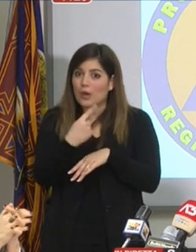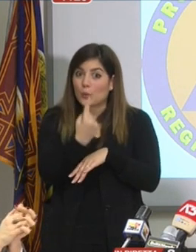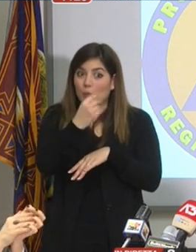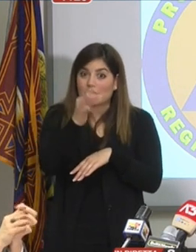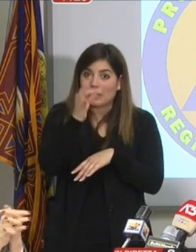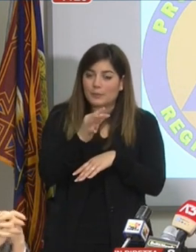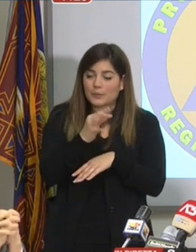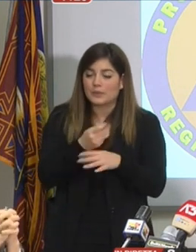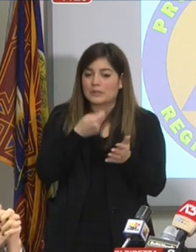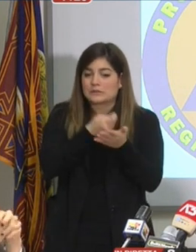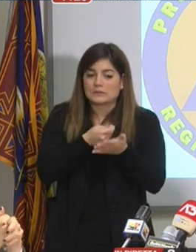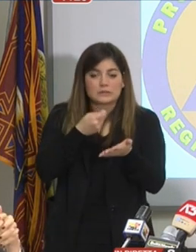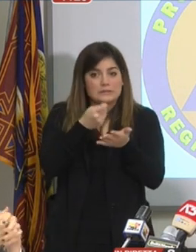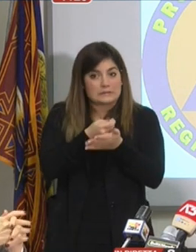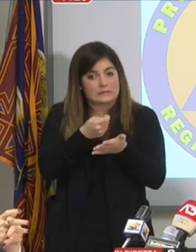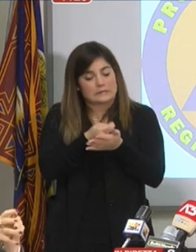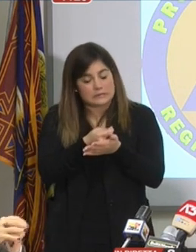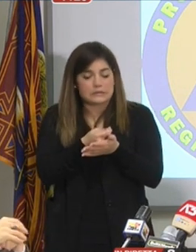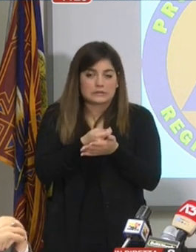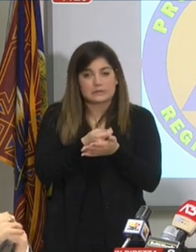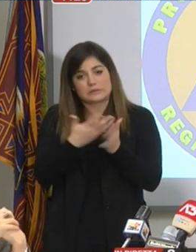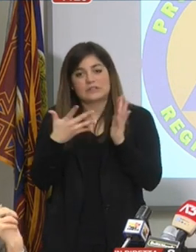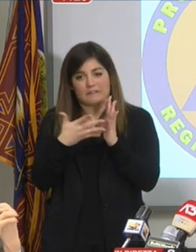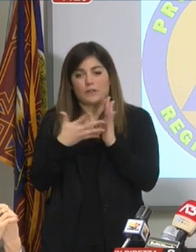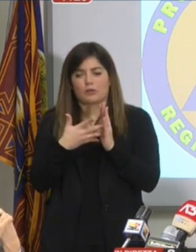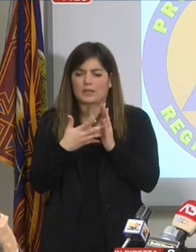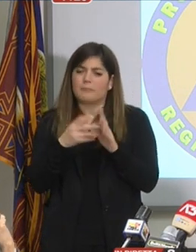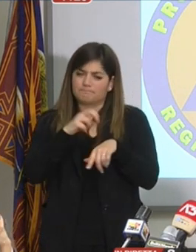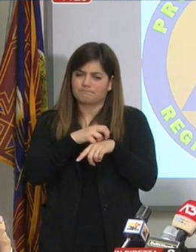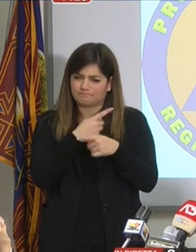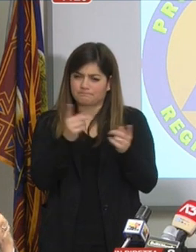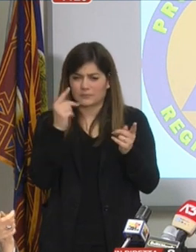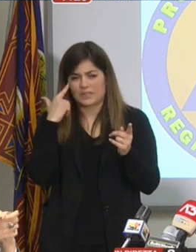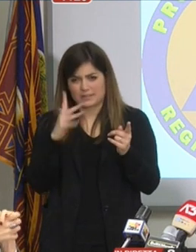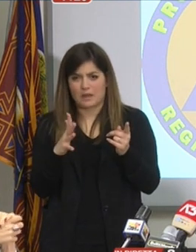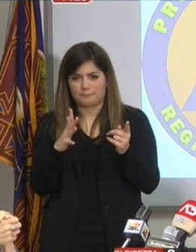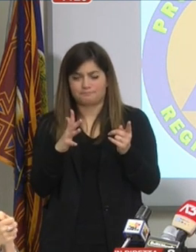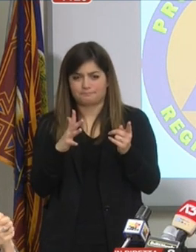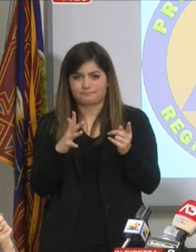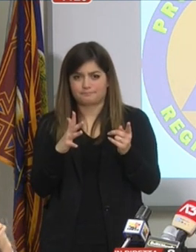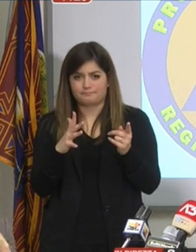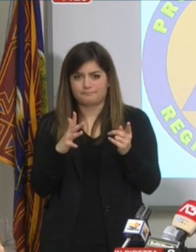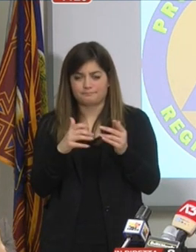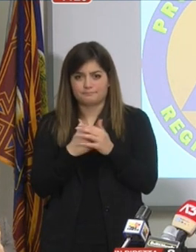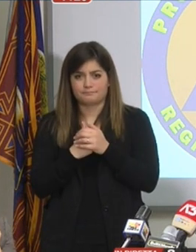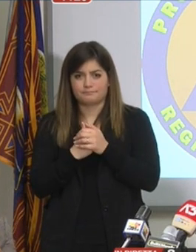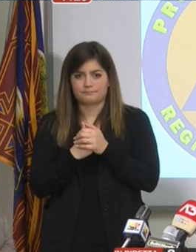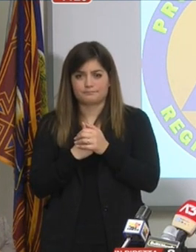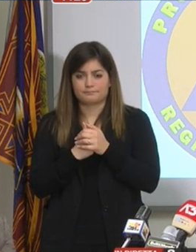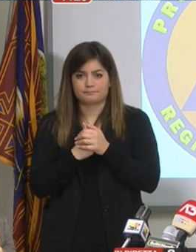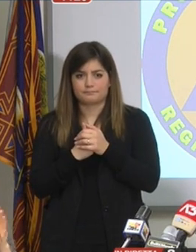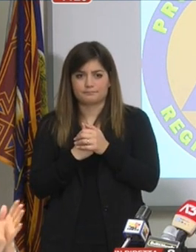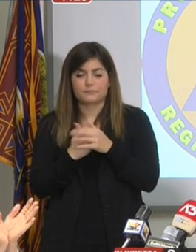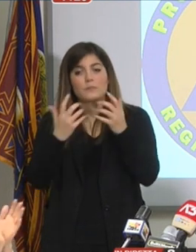Penso che loro siano fondamentali in questa partita, anche perché se andiamo a regime, ogni mutuato